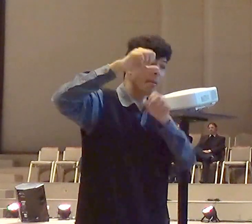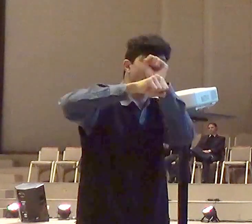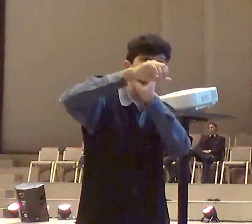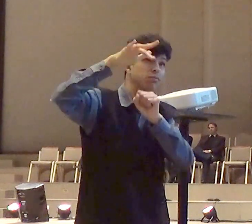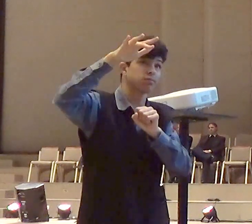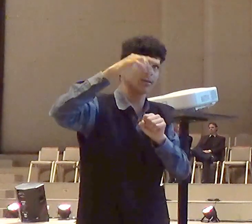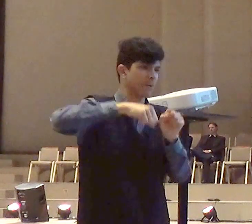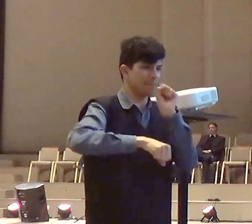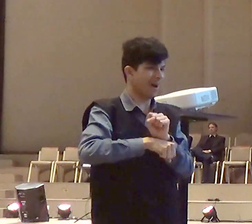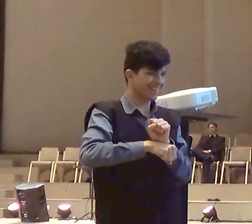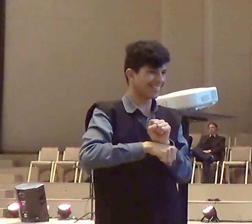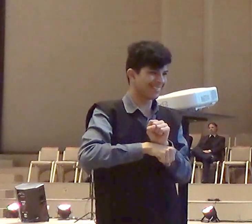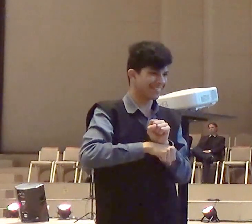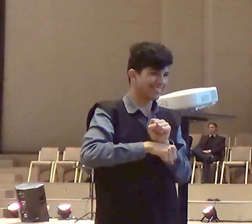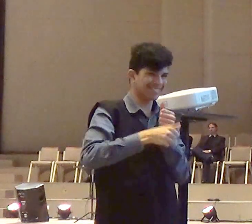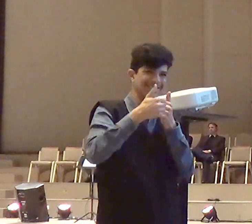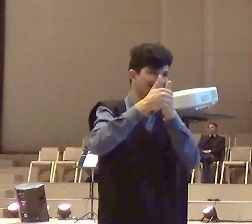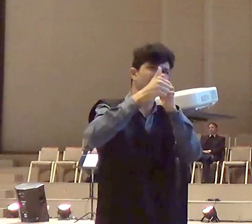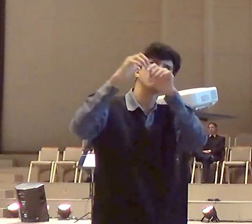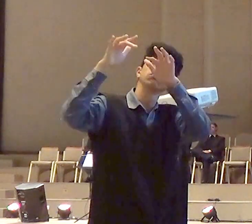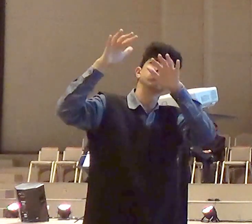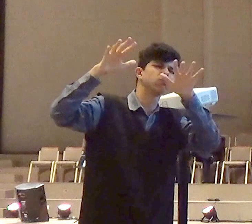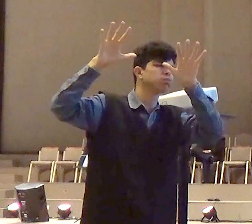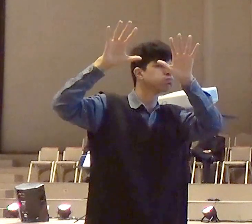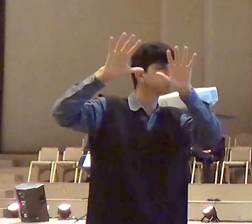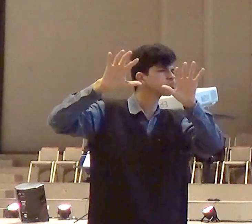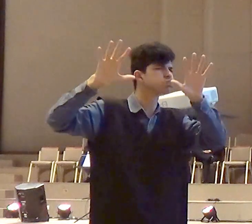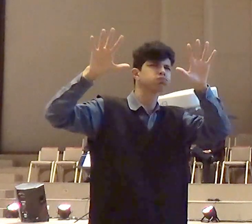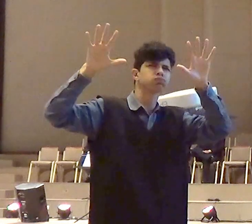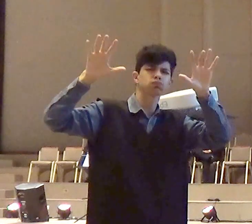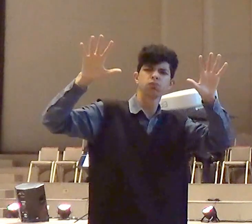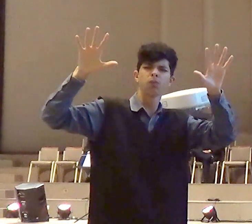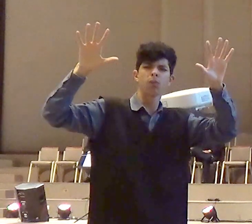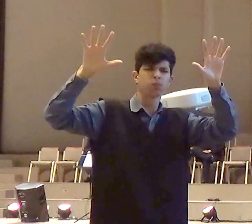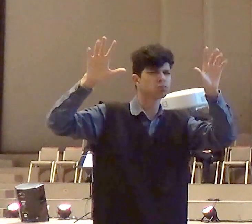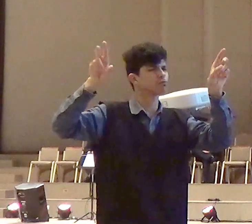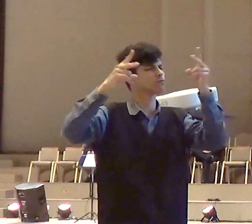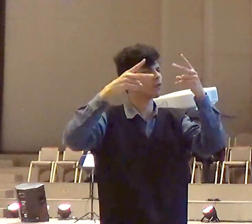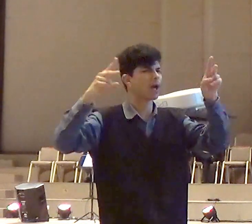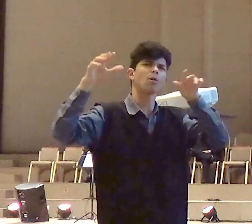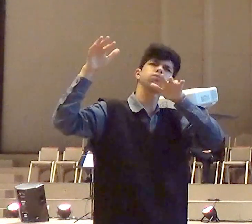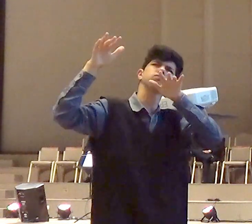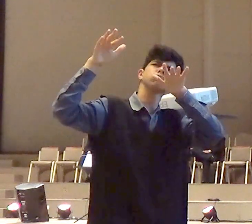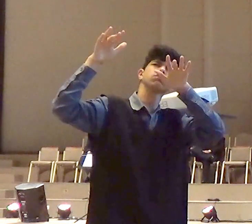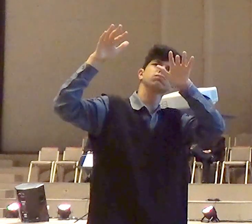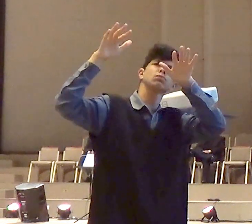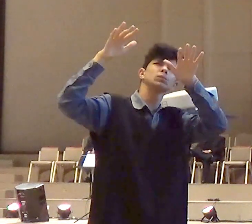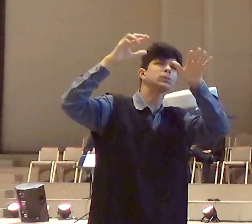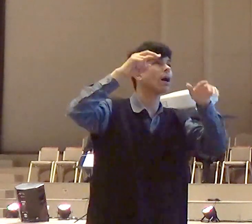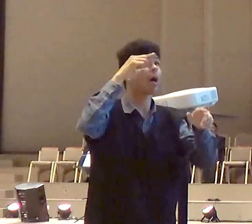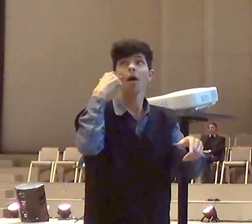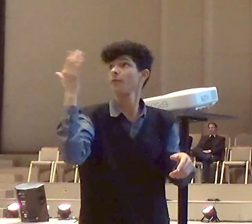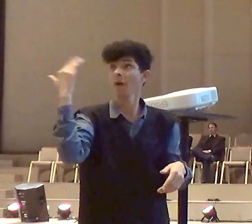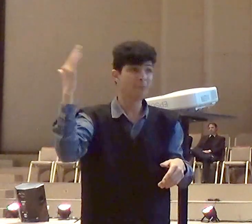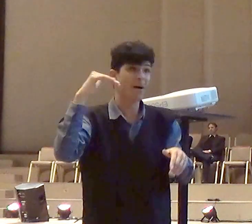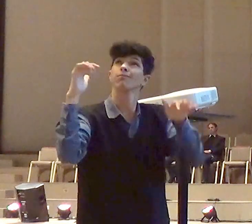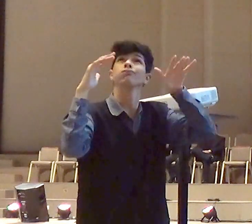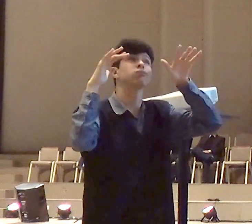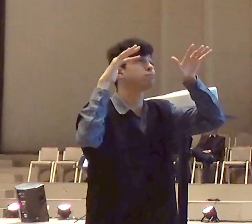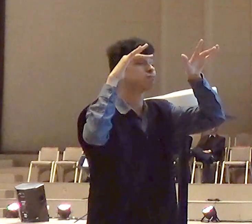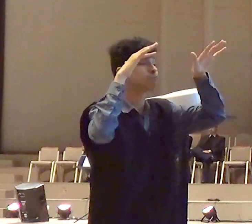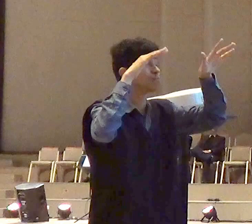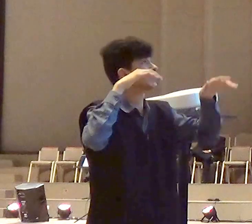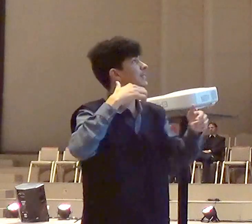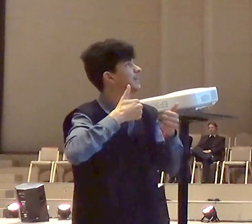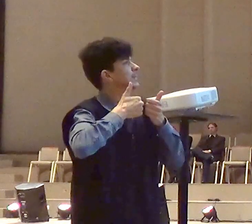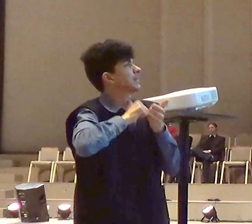é isso esse negócio não vai dar certo a nuvem é tocada pelo vento se ela for lá como é que vai não fica